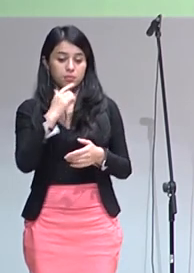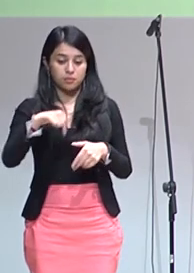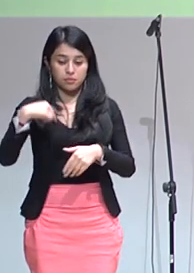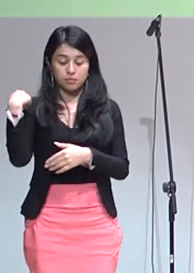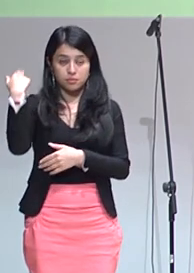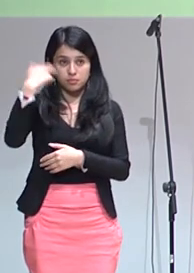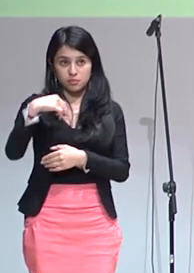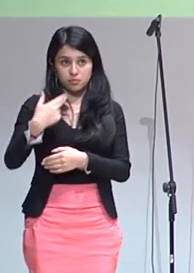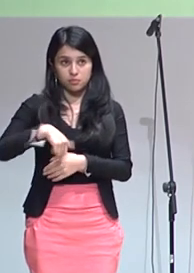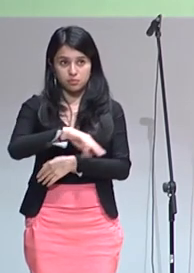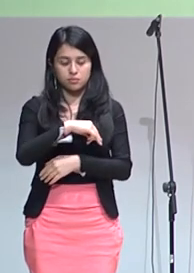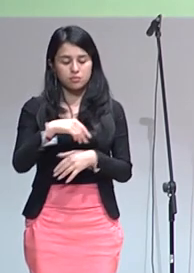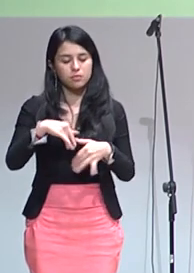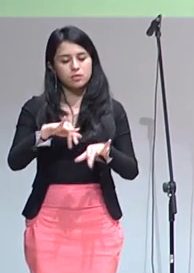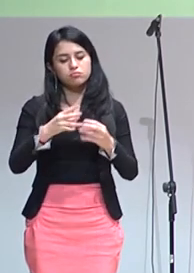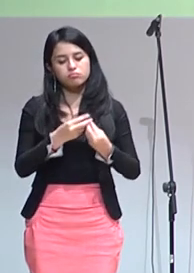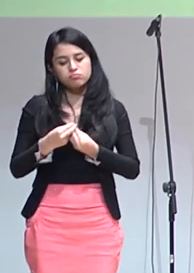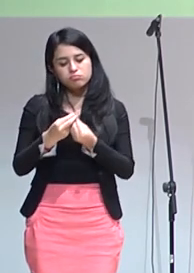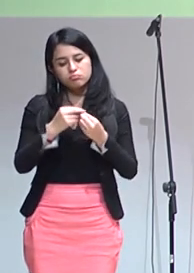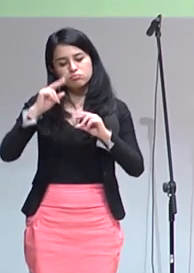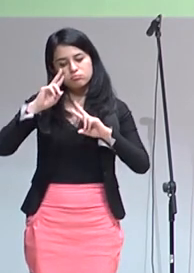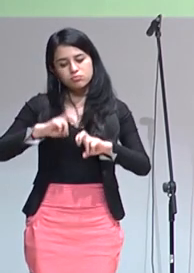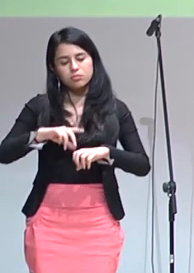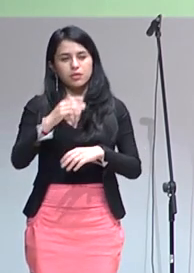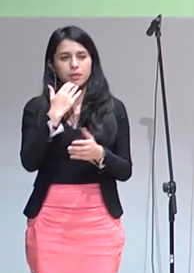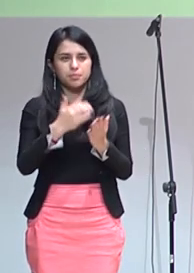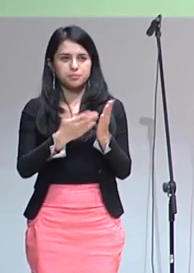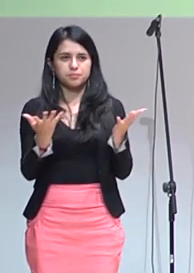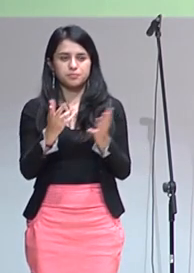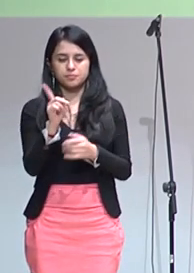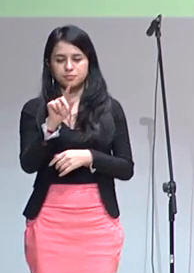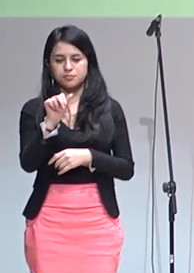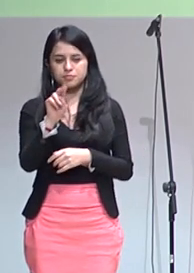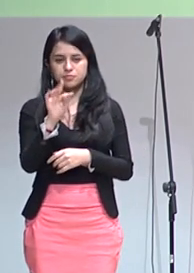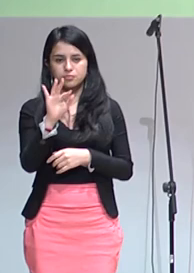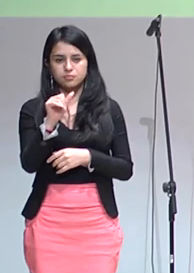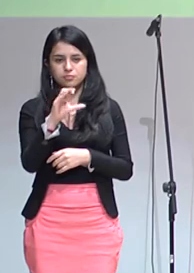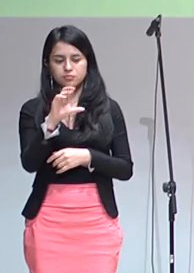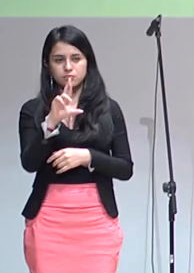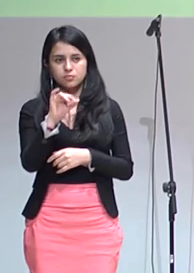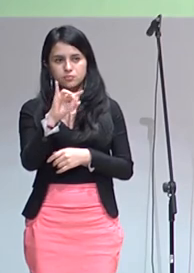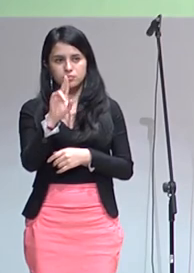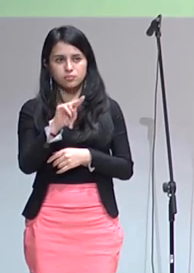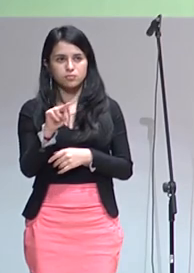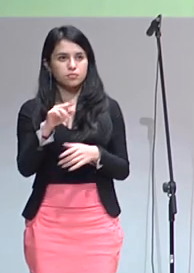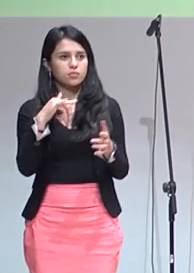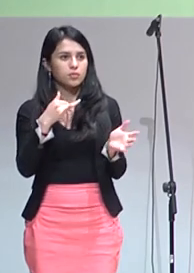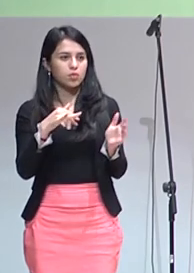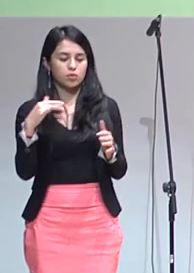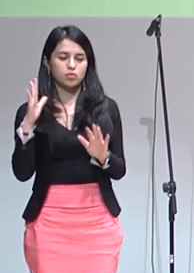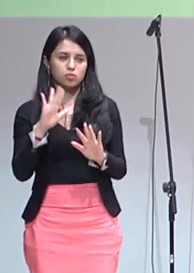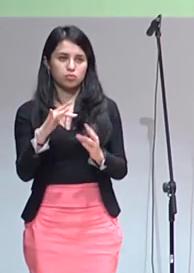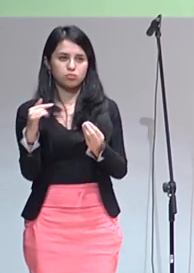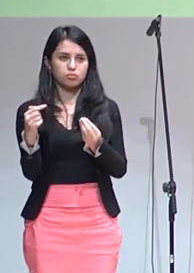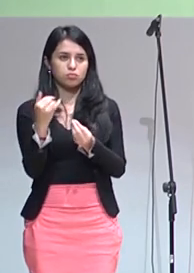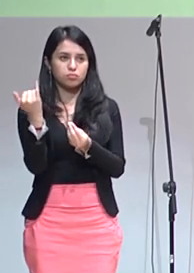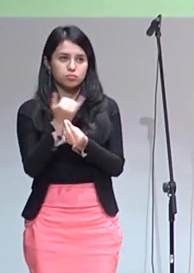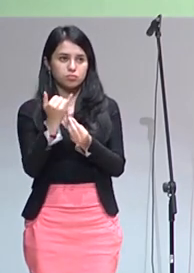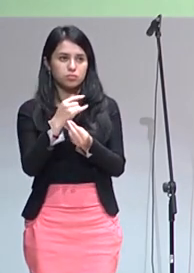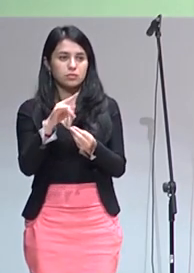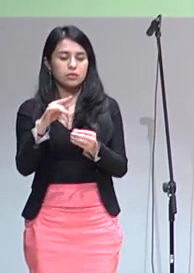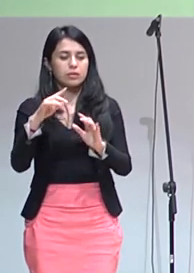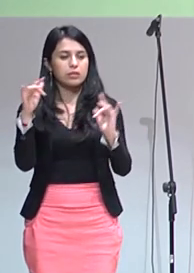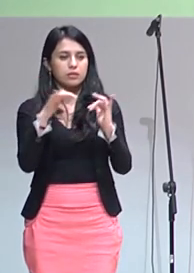pueblo, era estudiar al general Reinaldo Santa Cruz, ¿sí?, general conservador de la Guerra de los Mil